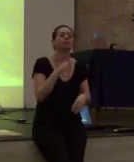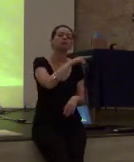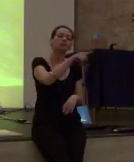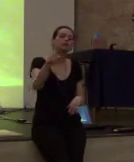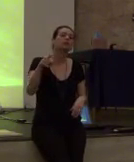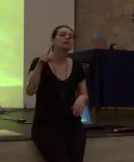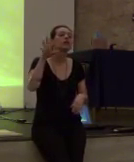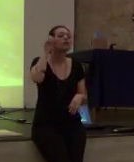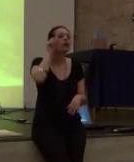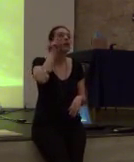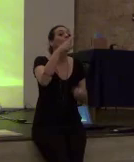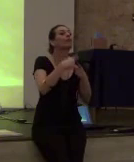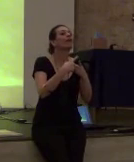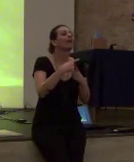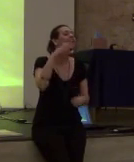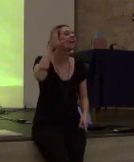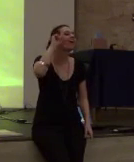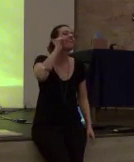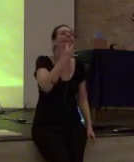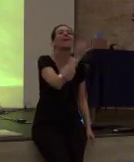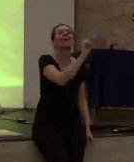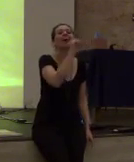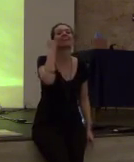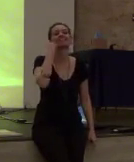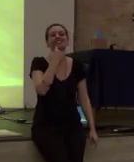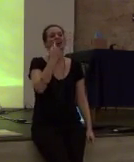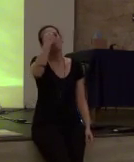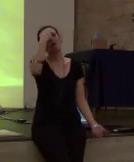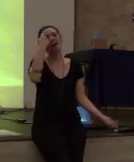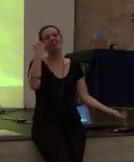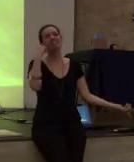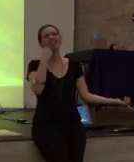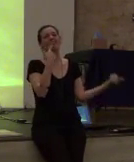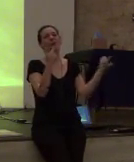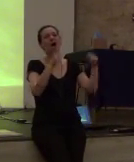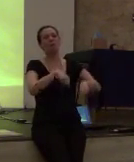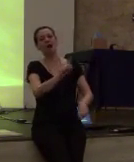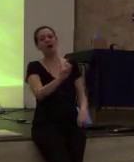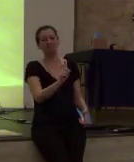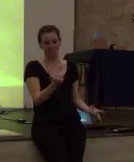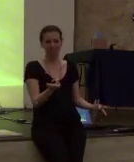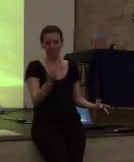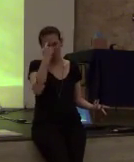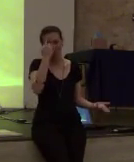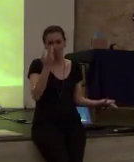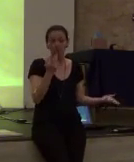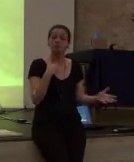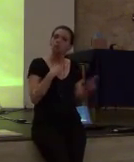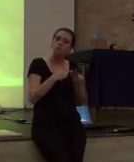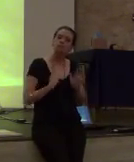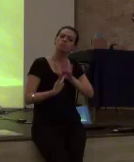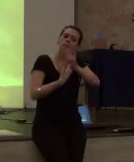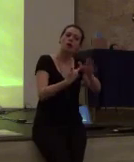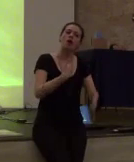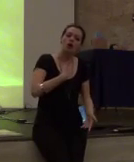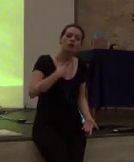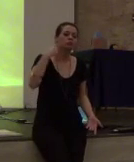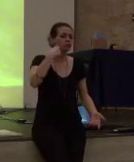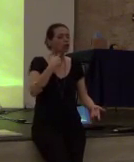ter um empréstimo da voz de um intérprete para que eu consiga realmente desenvolver isso. mas o meu foco